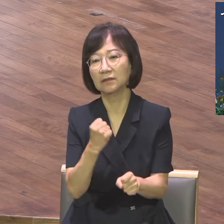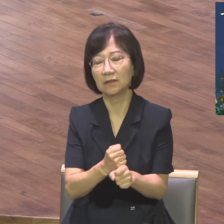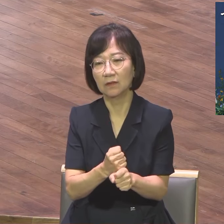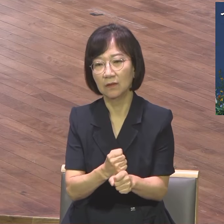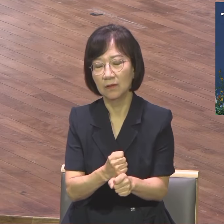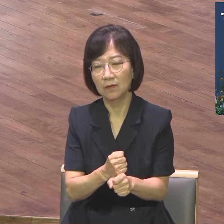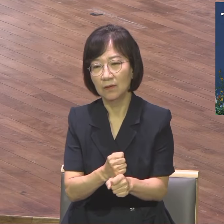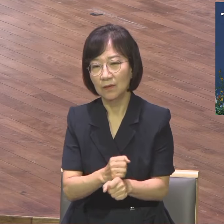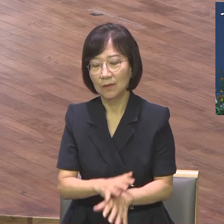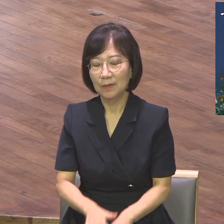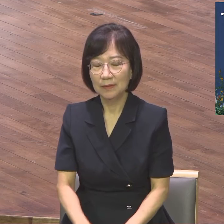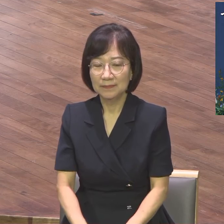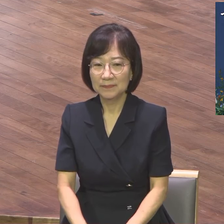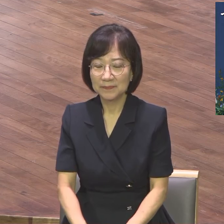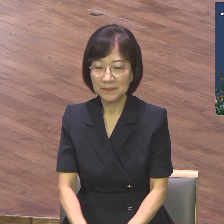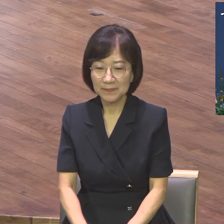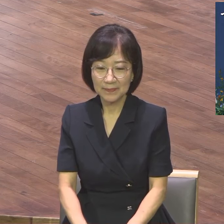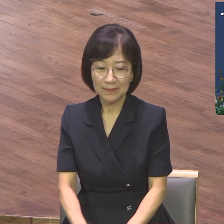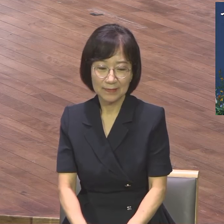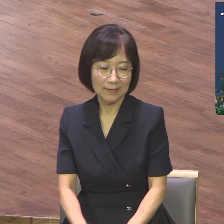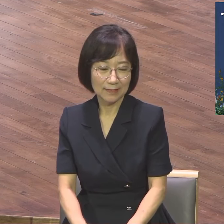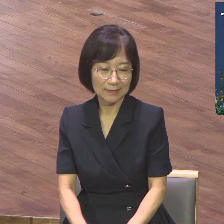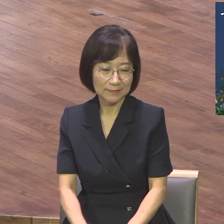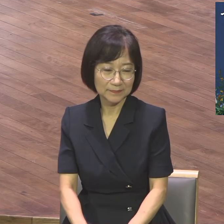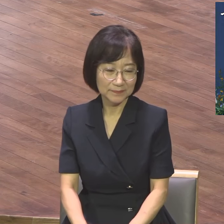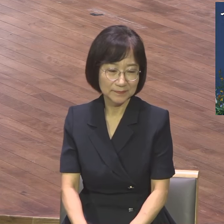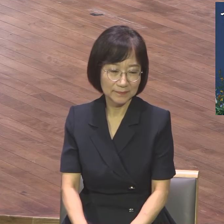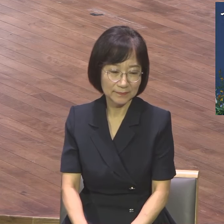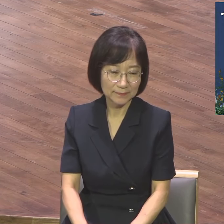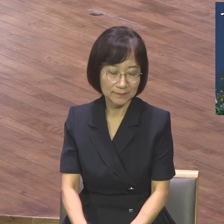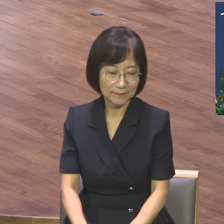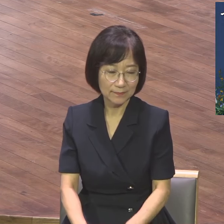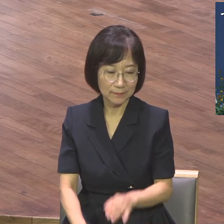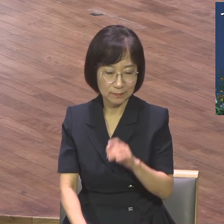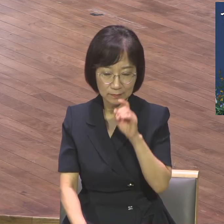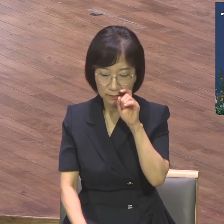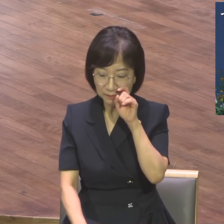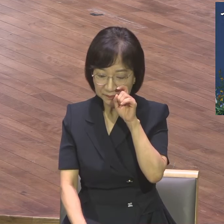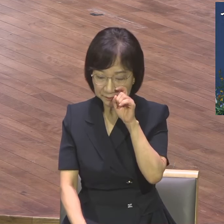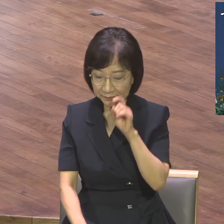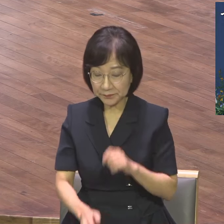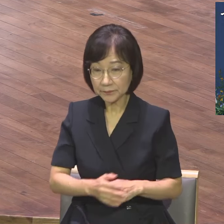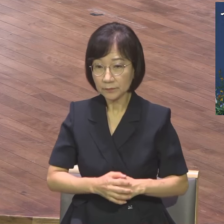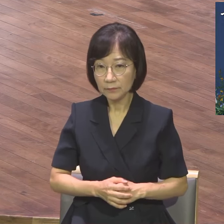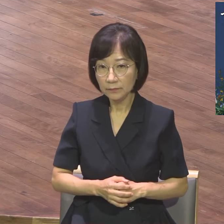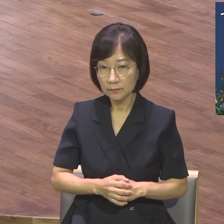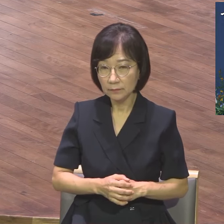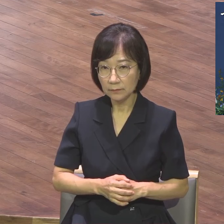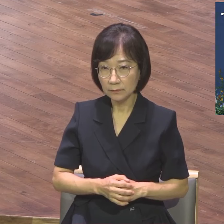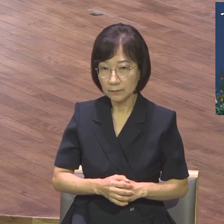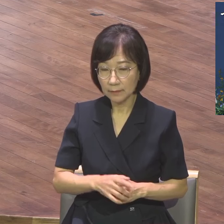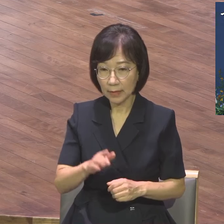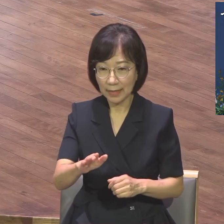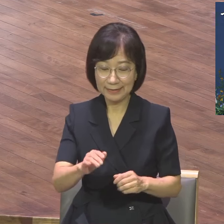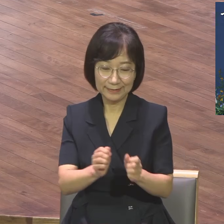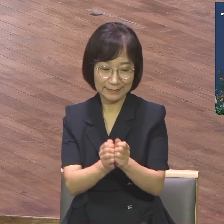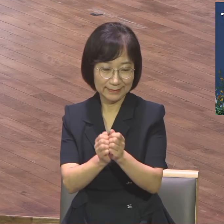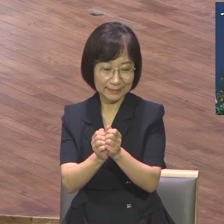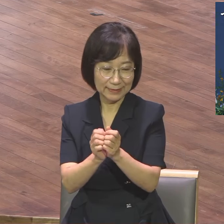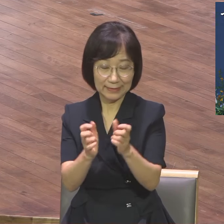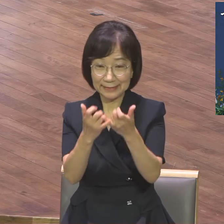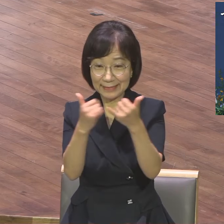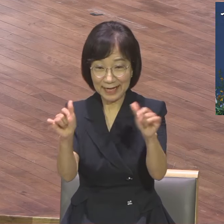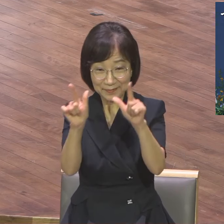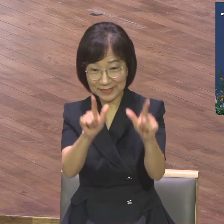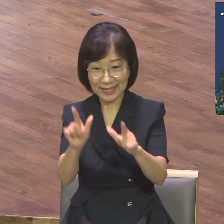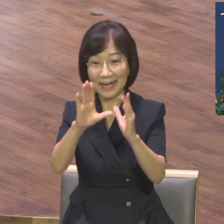결과로 나타납니다. 자, 이것은 역으로 보면 우리에게 배신의 상황이 인생에게